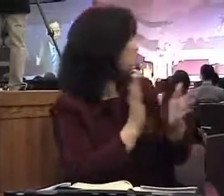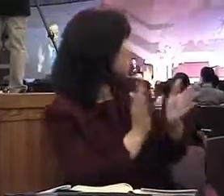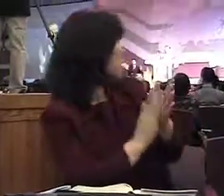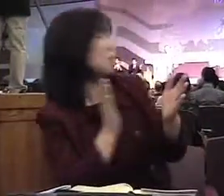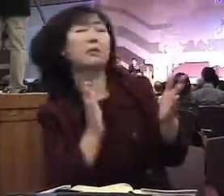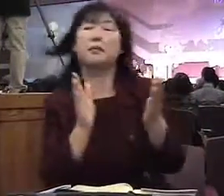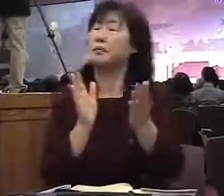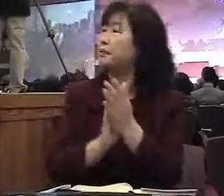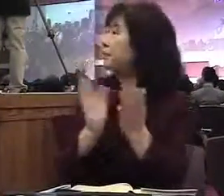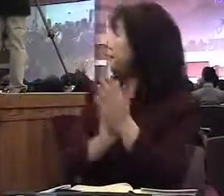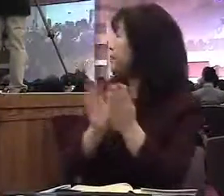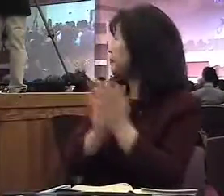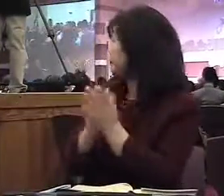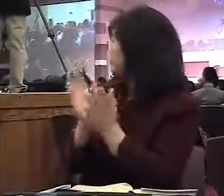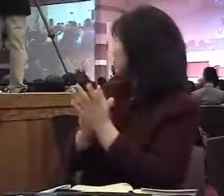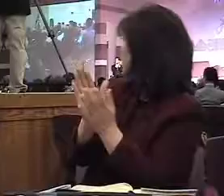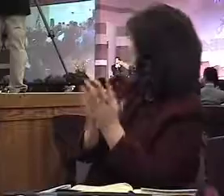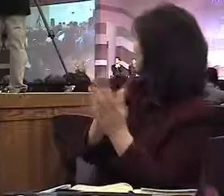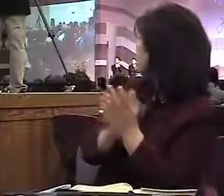박수를 드리겠습니다.